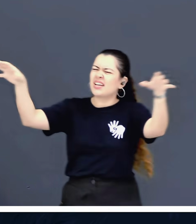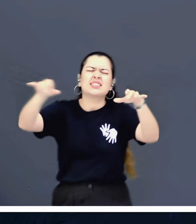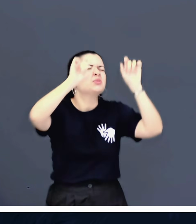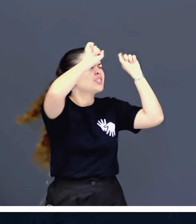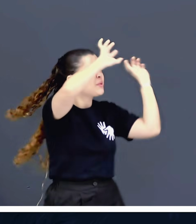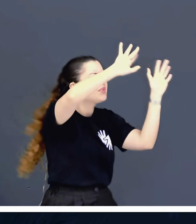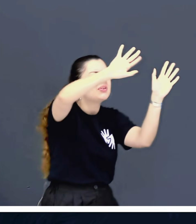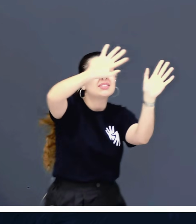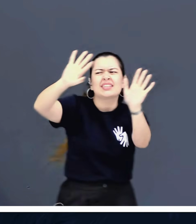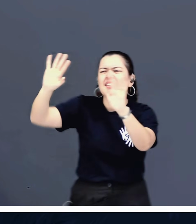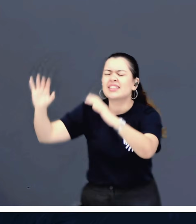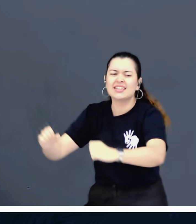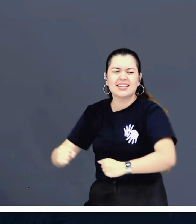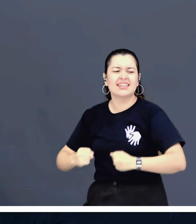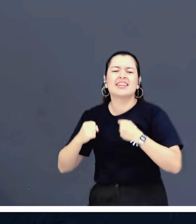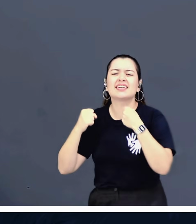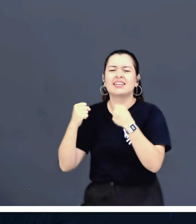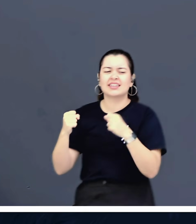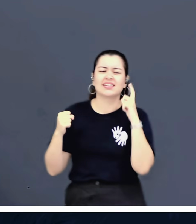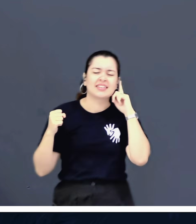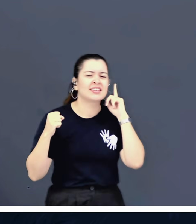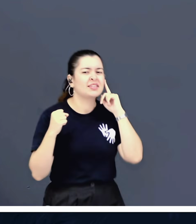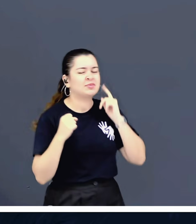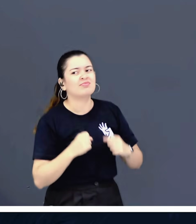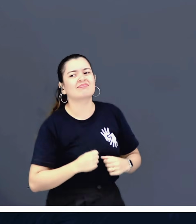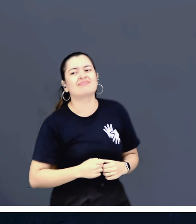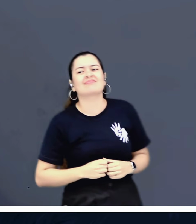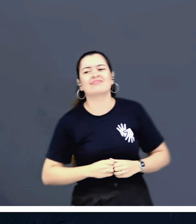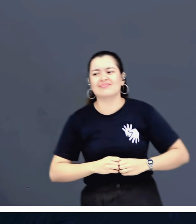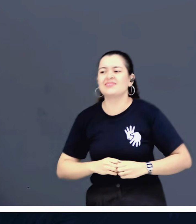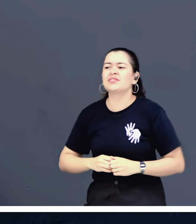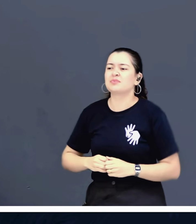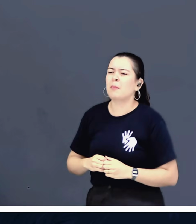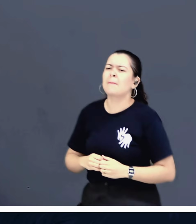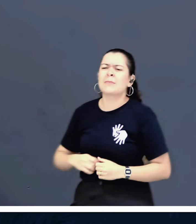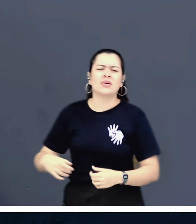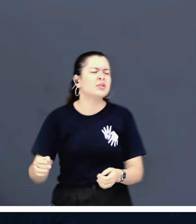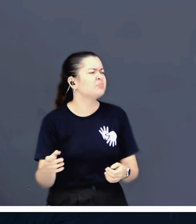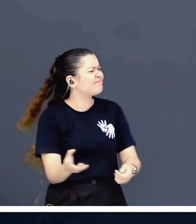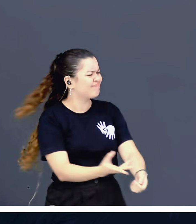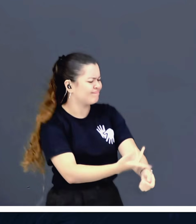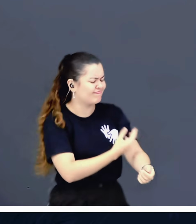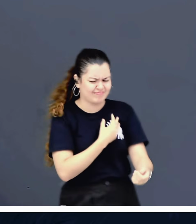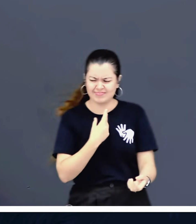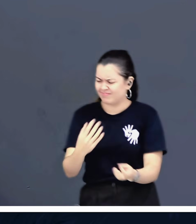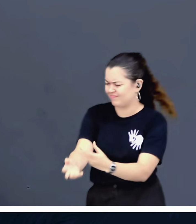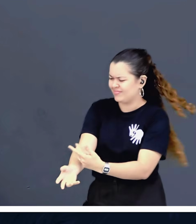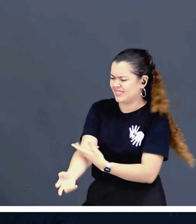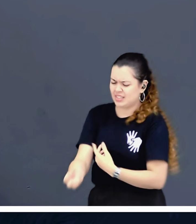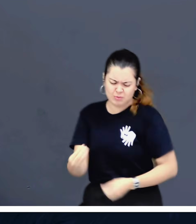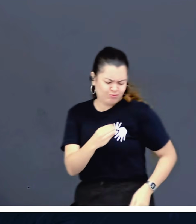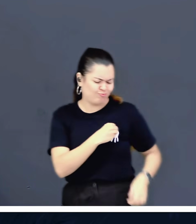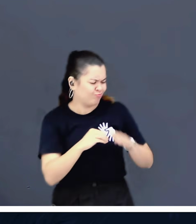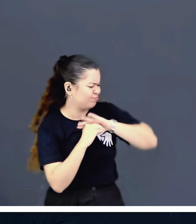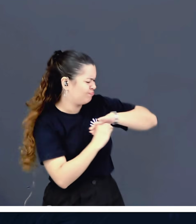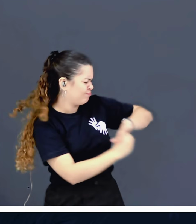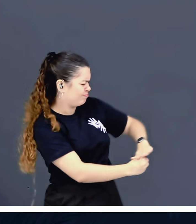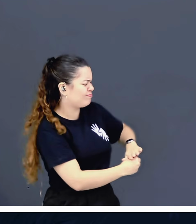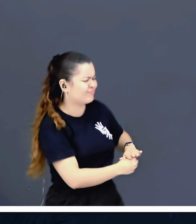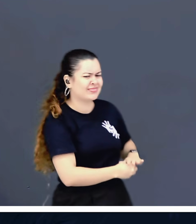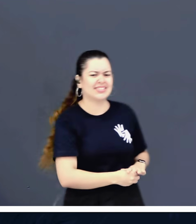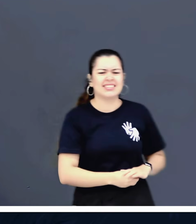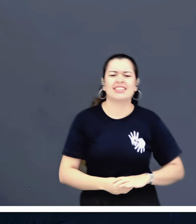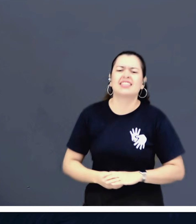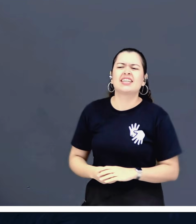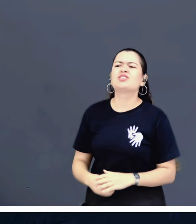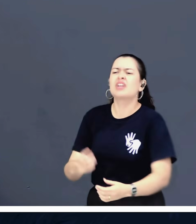Temporal de bênção e poder. Um calor tão glorioso está queimando o pecado, destruindo tudo que há